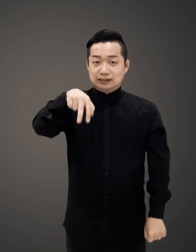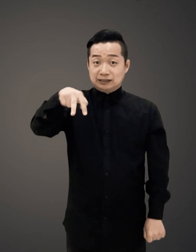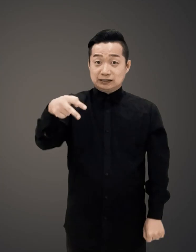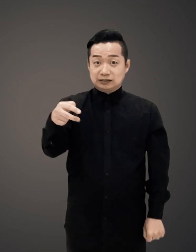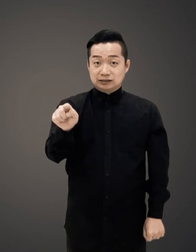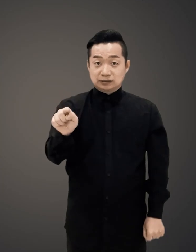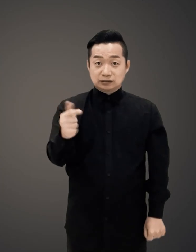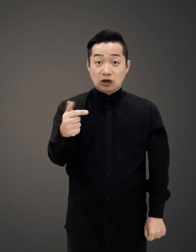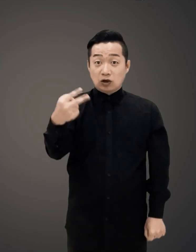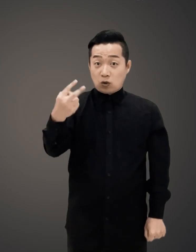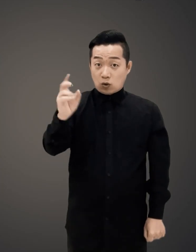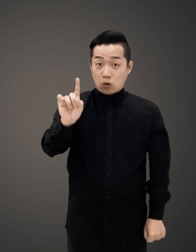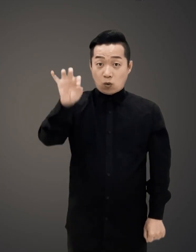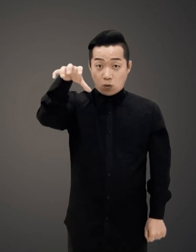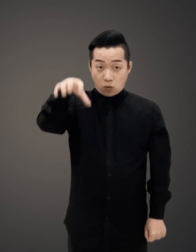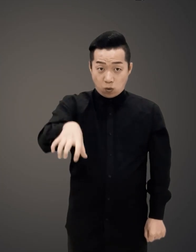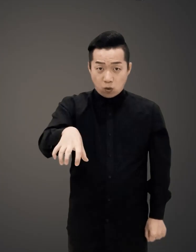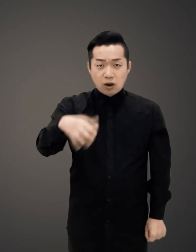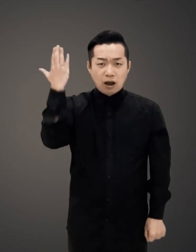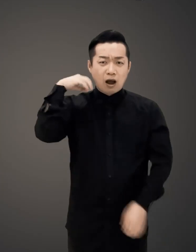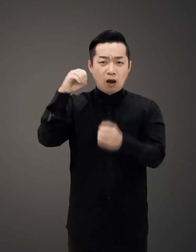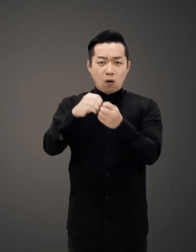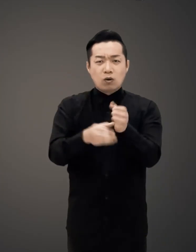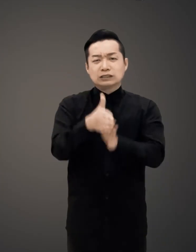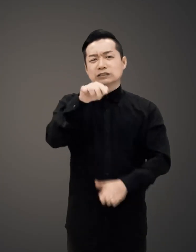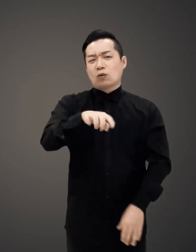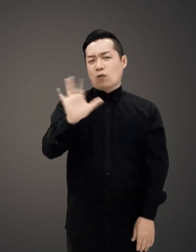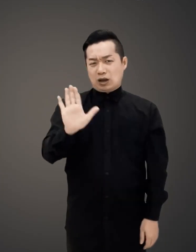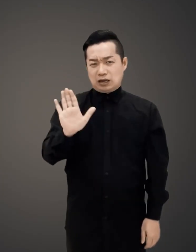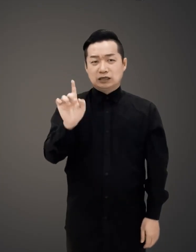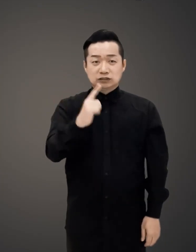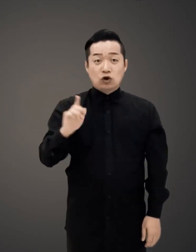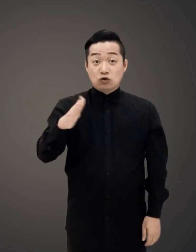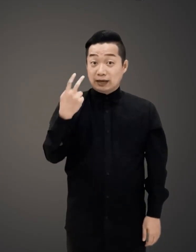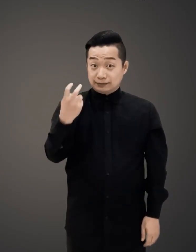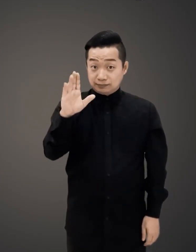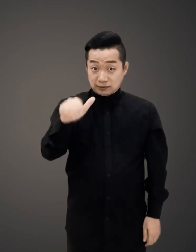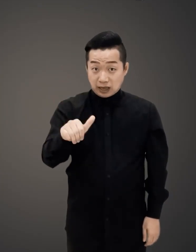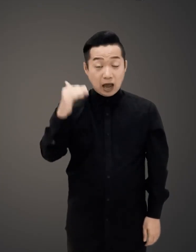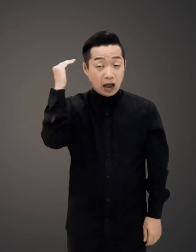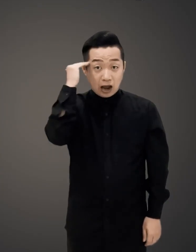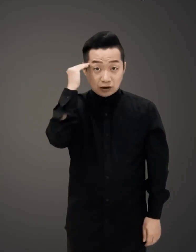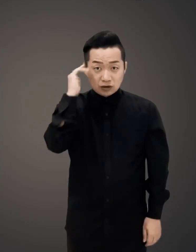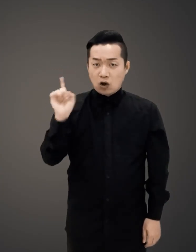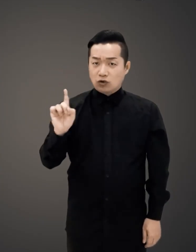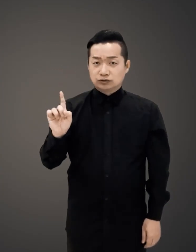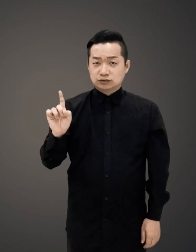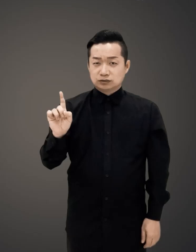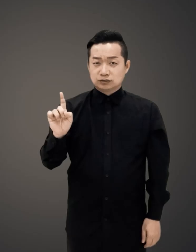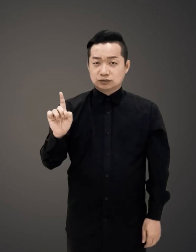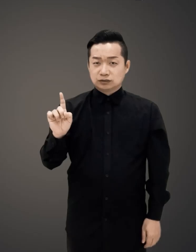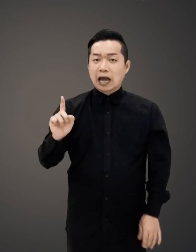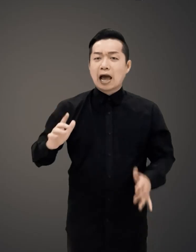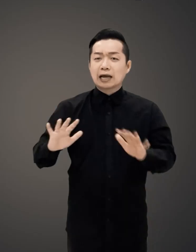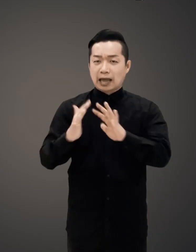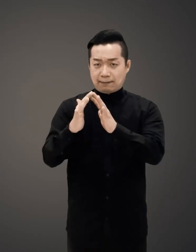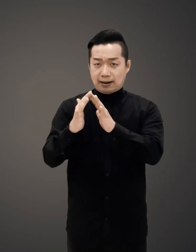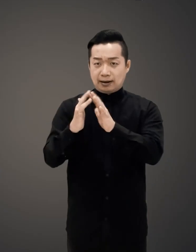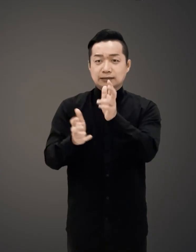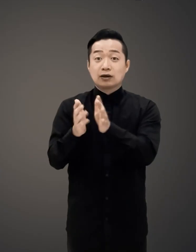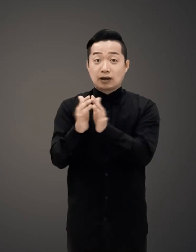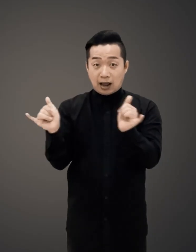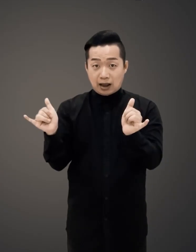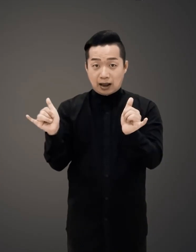경우는 사실 우리나라의 전통적인 도시 공간은 아닙니다. 1920년대에 우리나라의 그